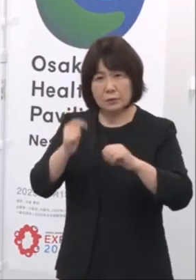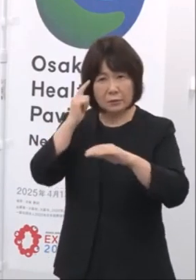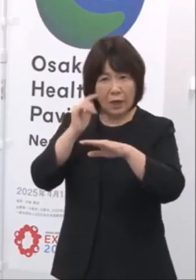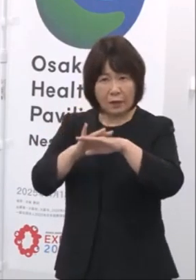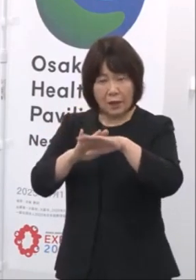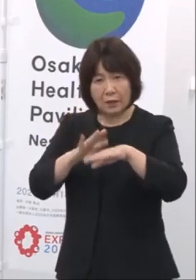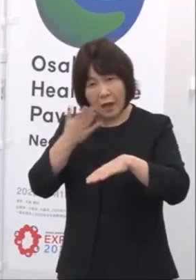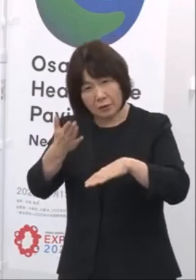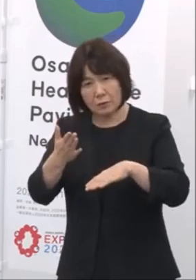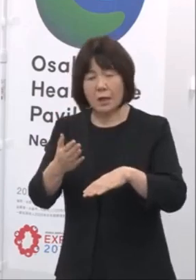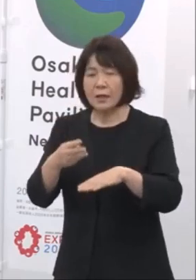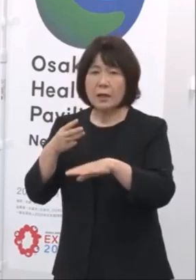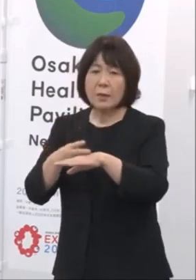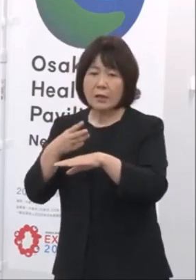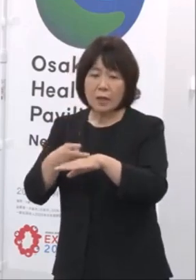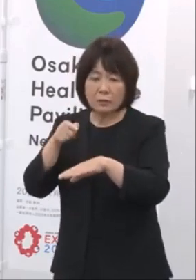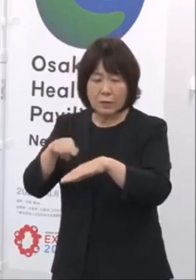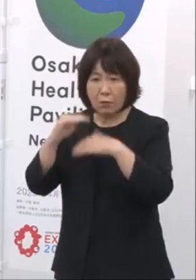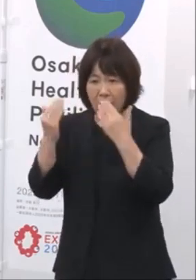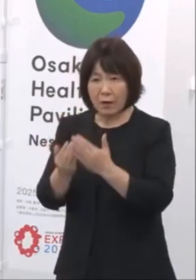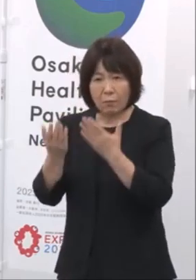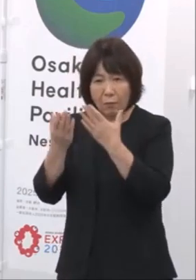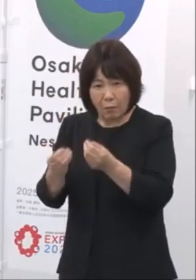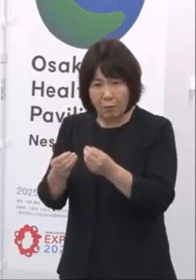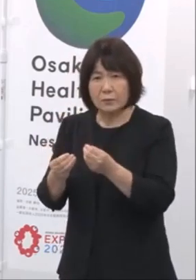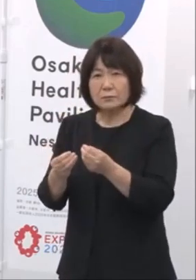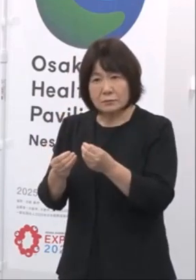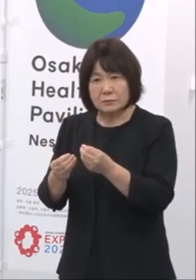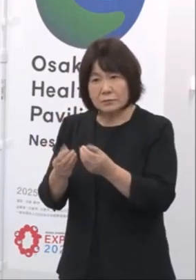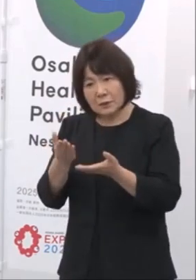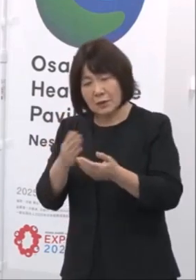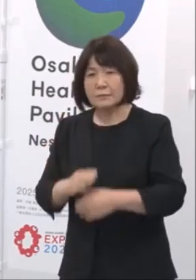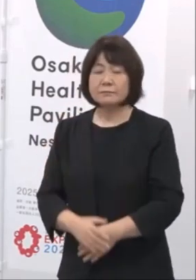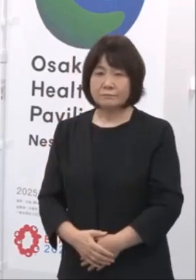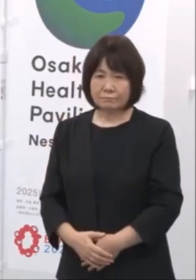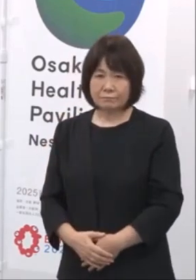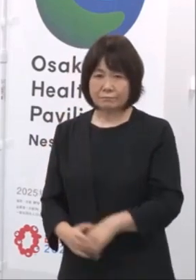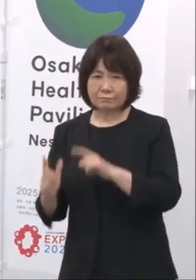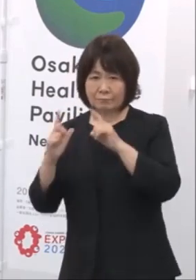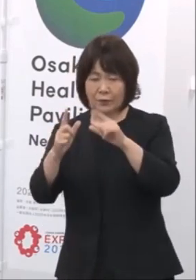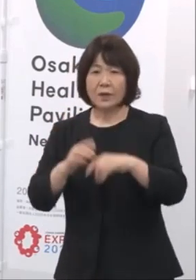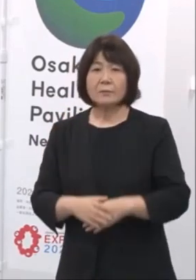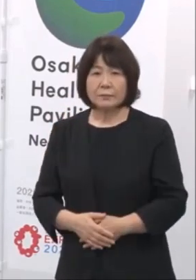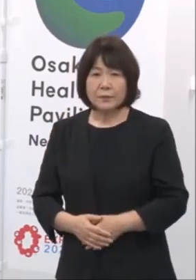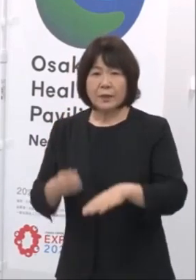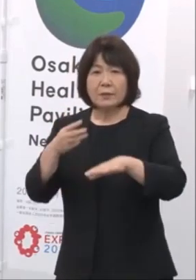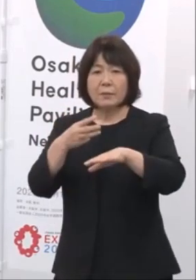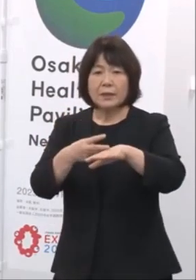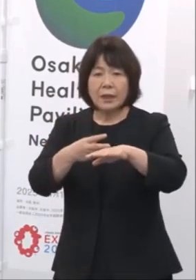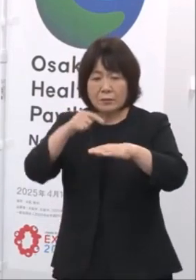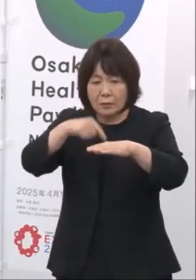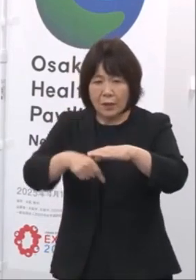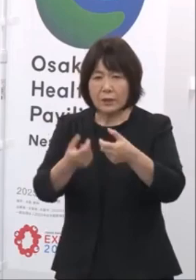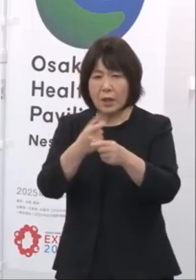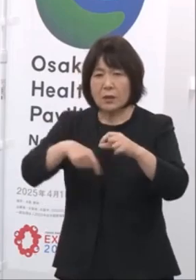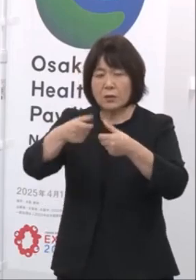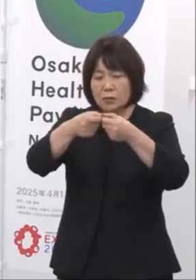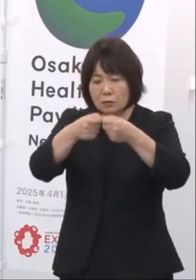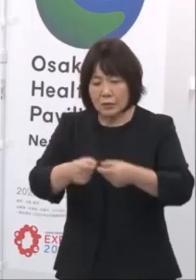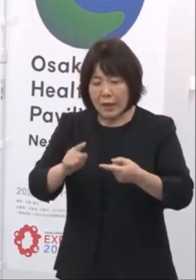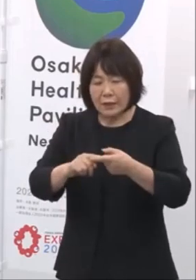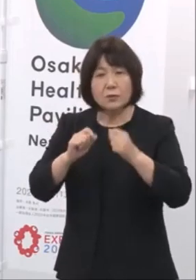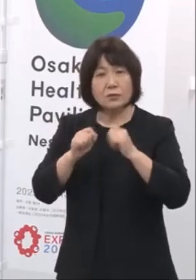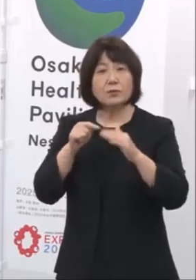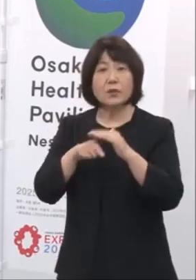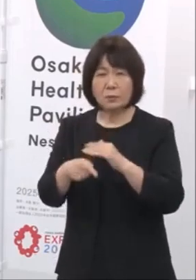あるんでしょうか。それとマニュアルっていうのはもう完全もっと小さいものっていう考え方なんでしょうか。 いや、マニュアルの中でより具体化していくということなんだろう